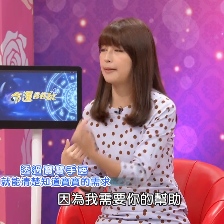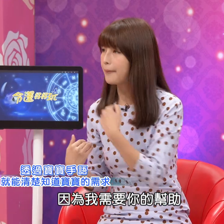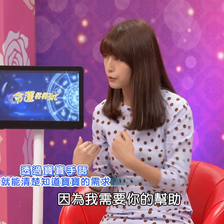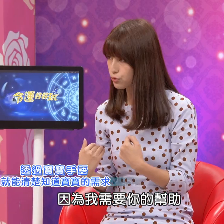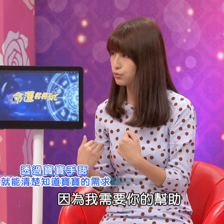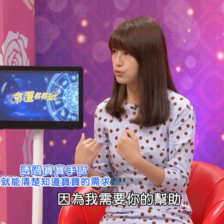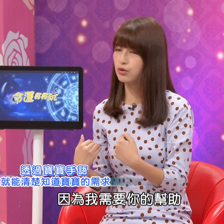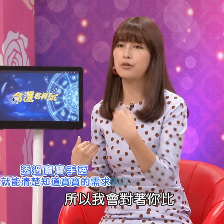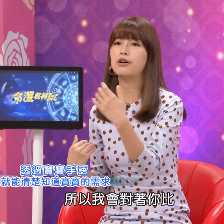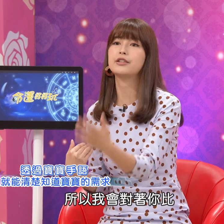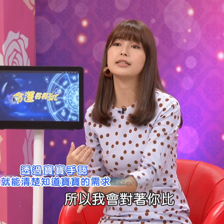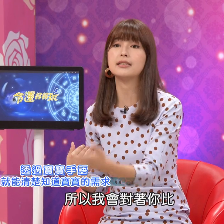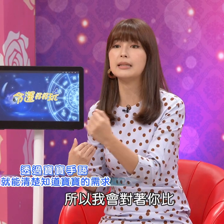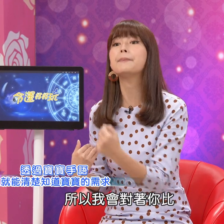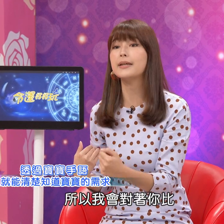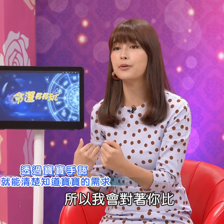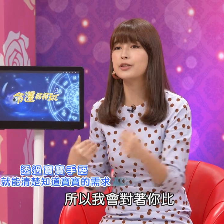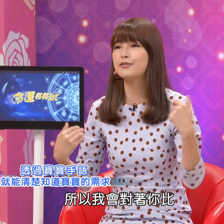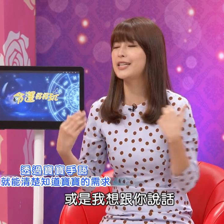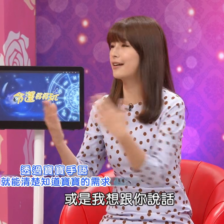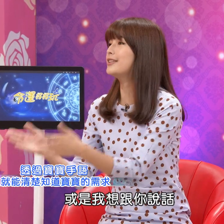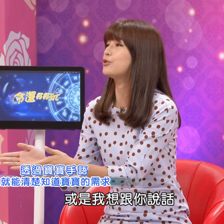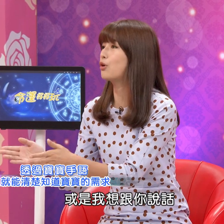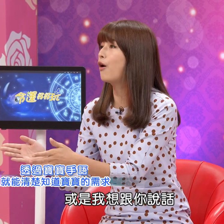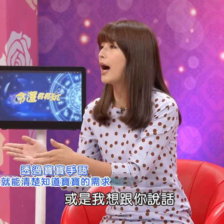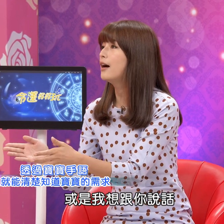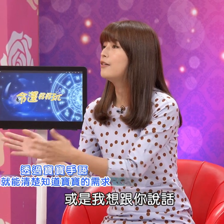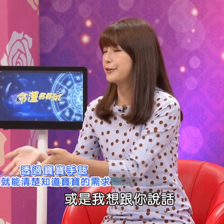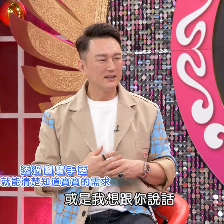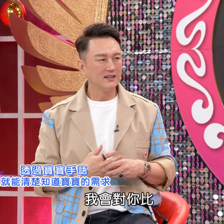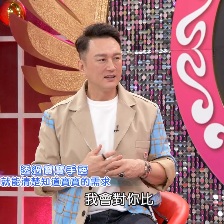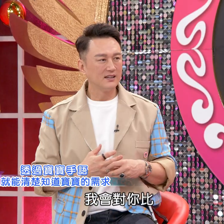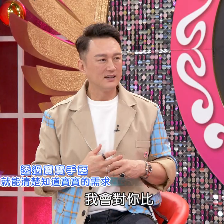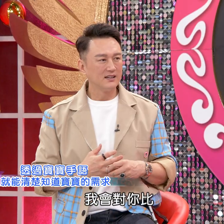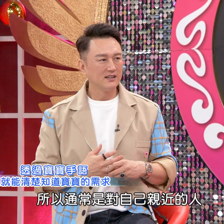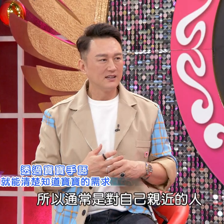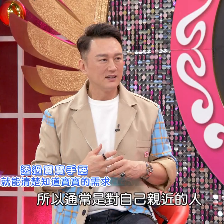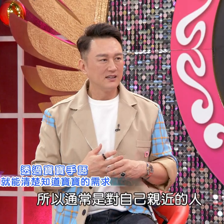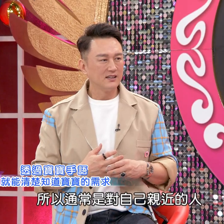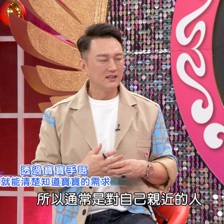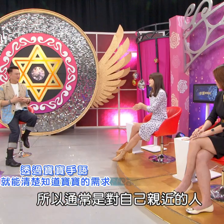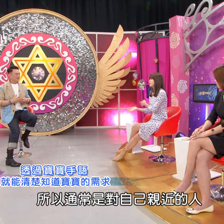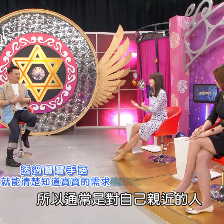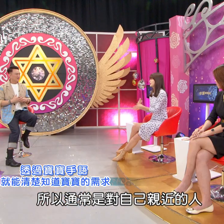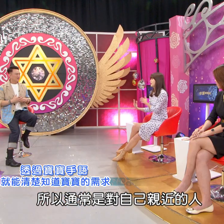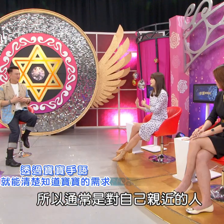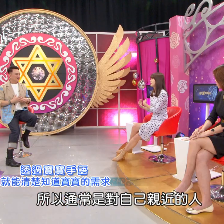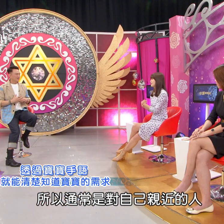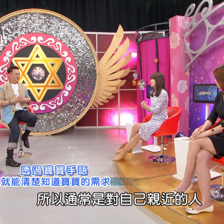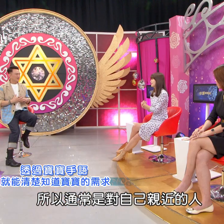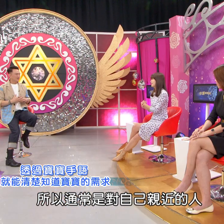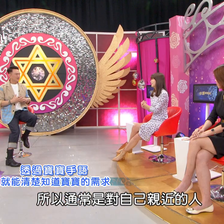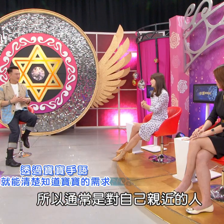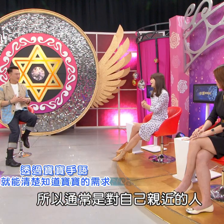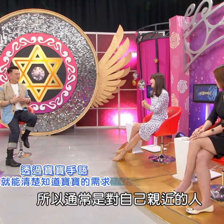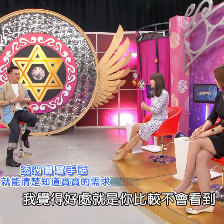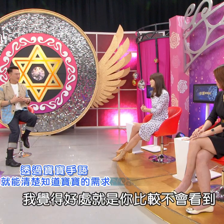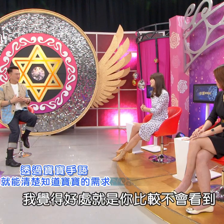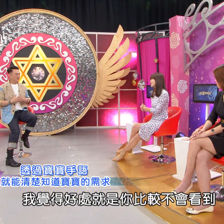的幫助所以我會對著妳比或者是我想跟妳說話我會對著妳比所以通常是對自己親近的人我覺得好處就是